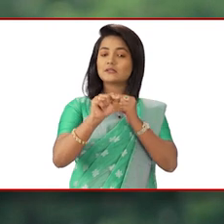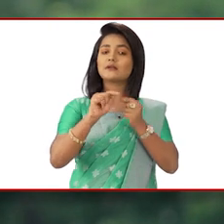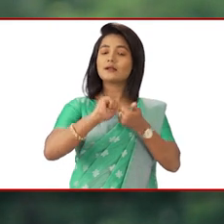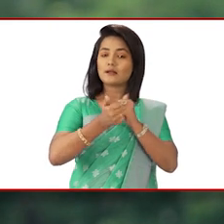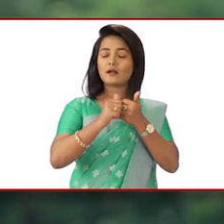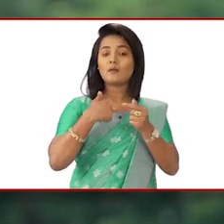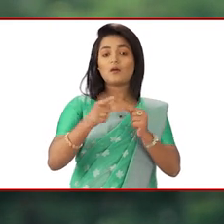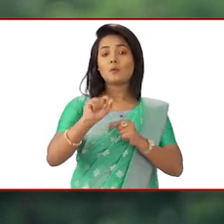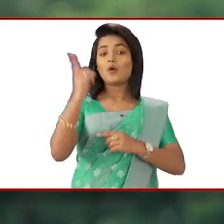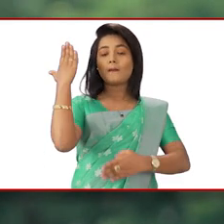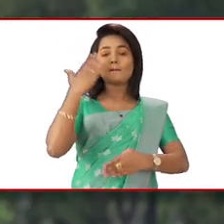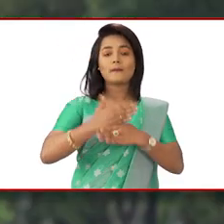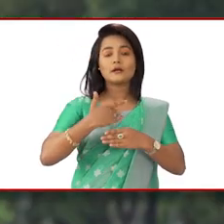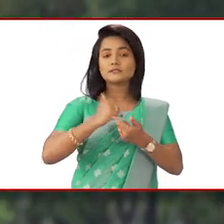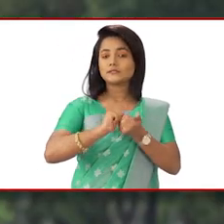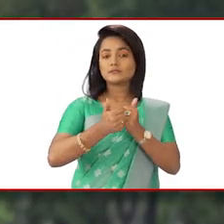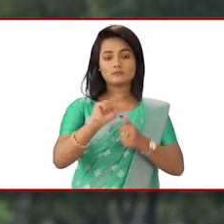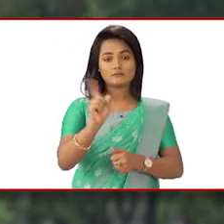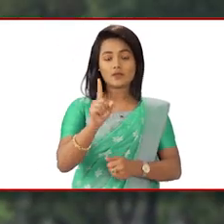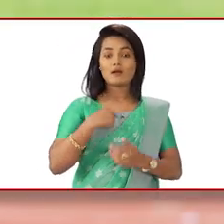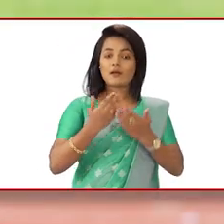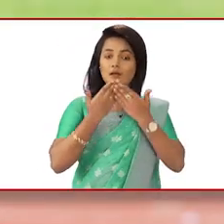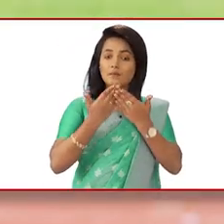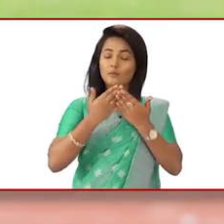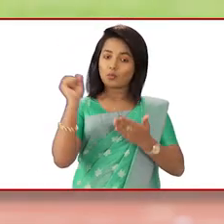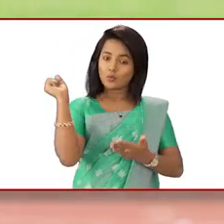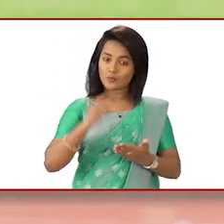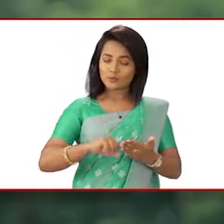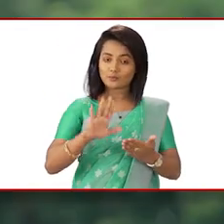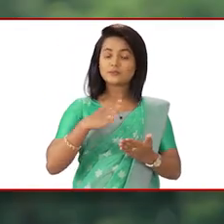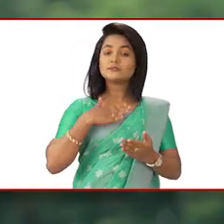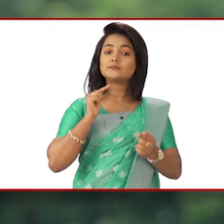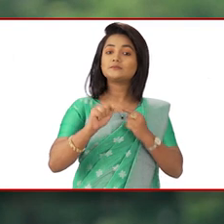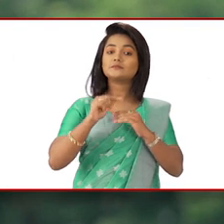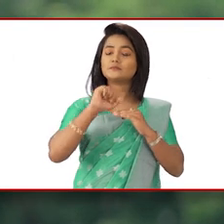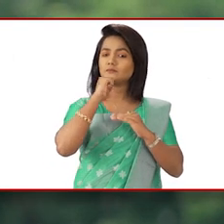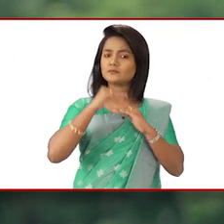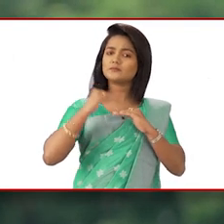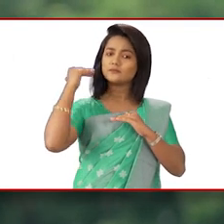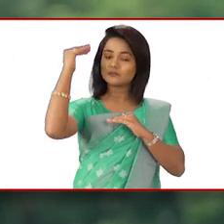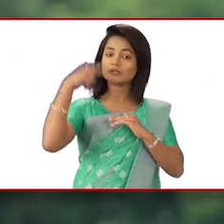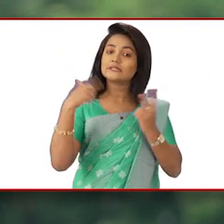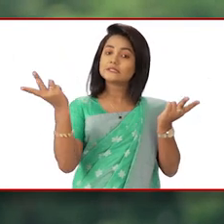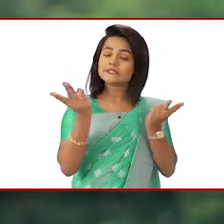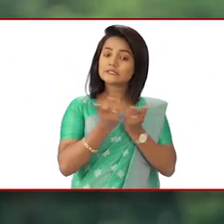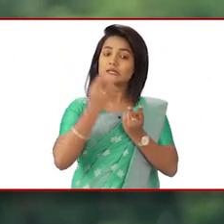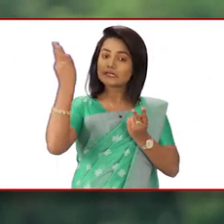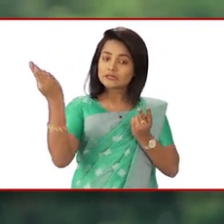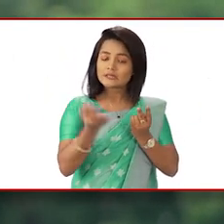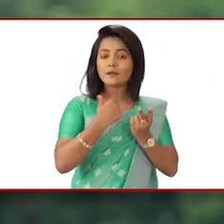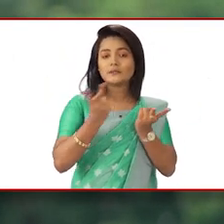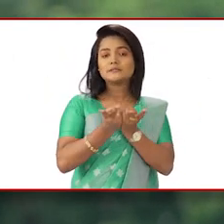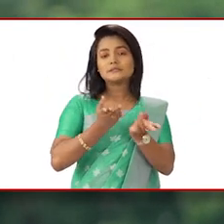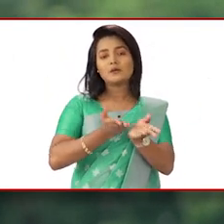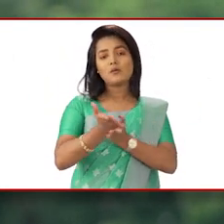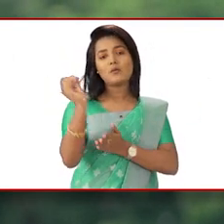ছিল যে আমাকে খেলাধুলা করা যাবে না, আমাকে পড়াশোনা করতে হবে এবং আমাকে আমার যারা গুরুজন রয়েছেন তাদের মতো করেই আমার জীবন চালাতে